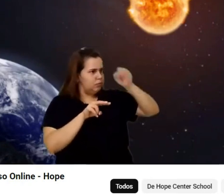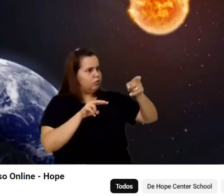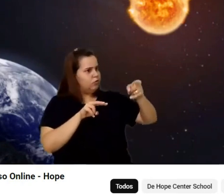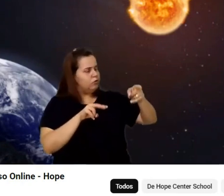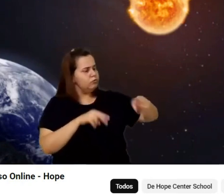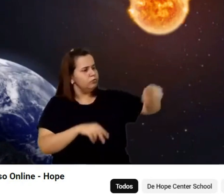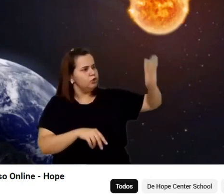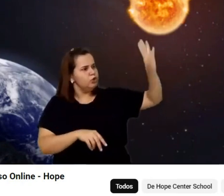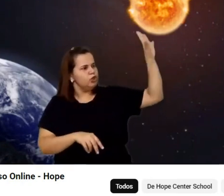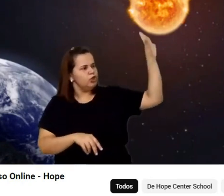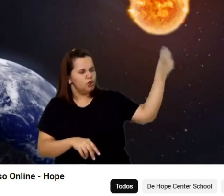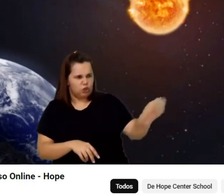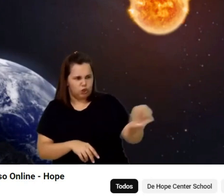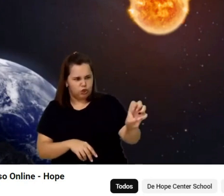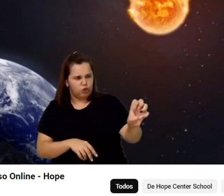e